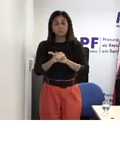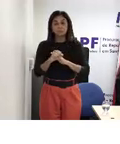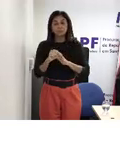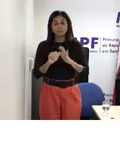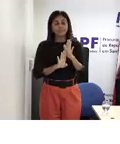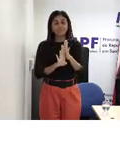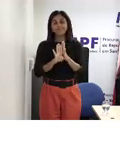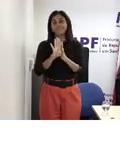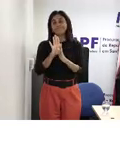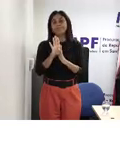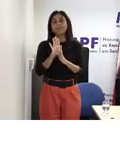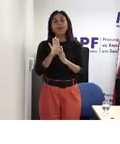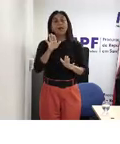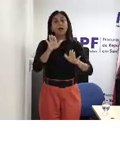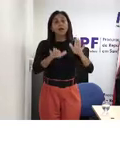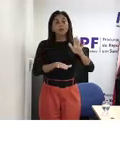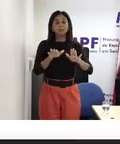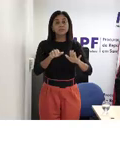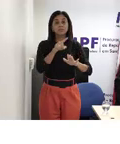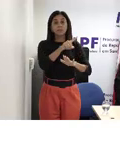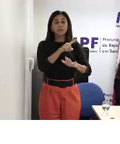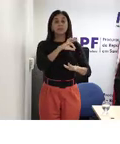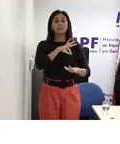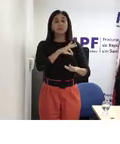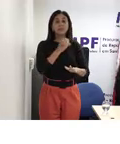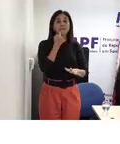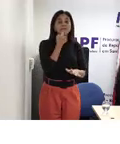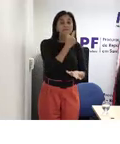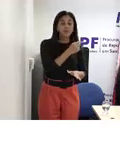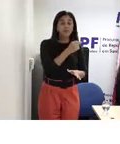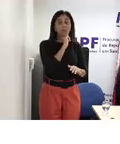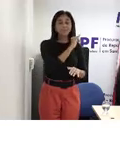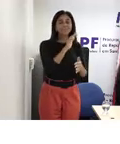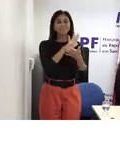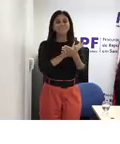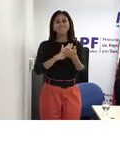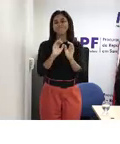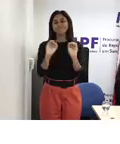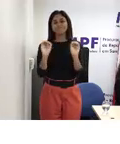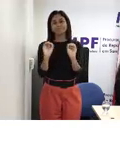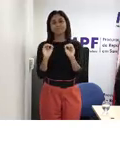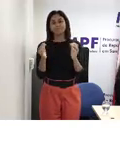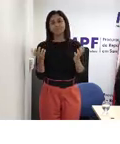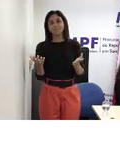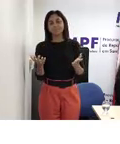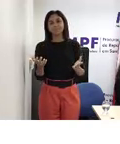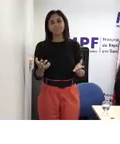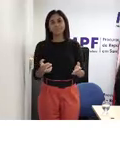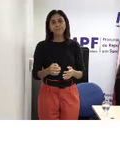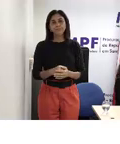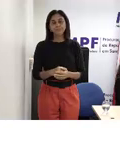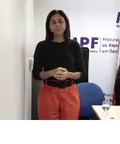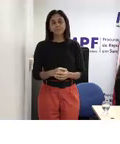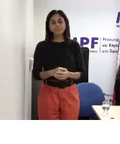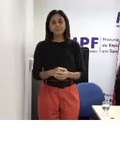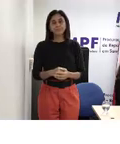são notificados ou seja essa subnotificação é que é a preocupação Lógico que a gente não quer que chegue paraa polícia e pros órgãos